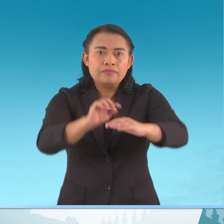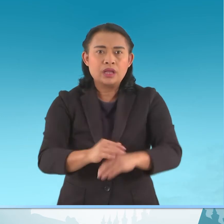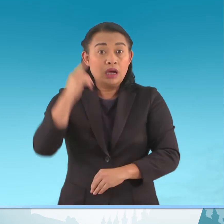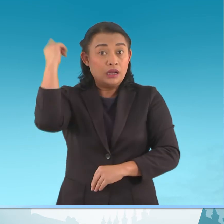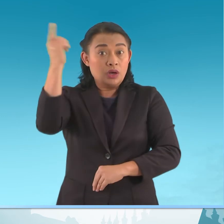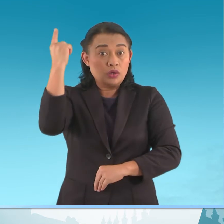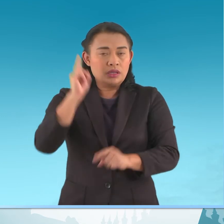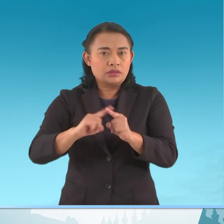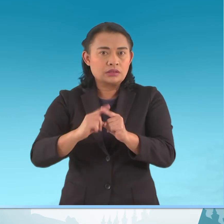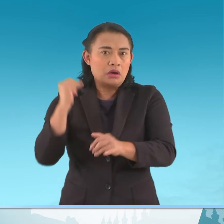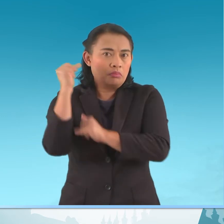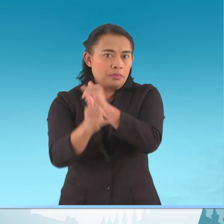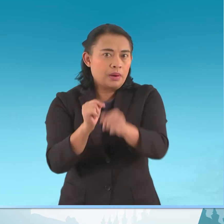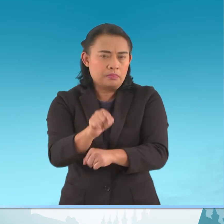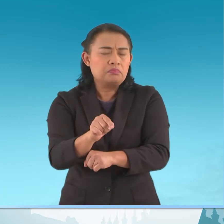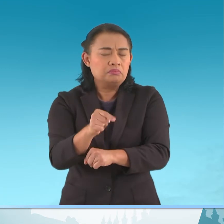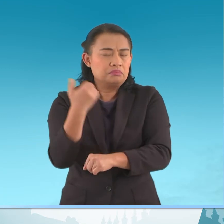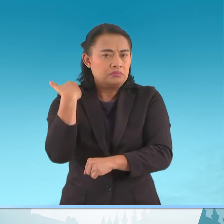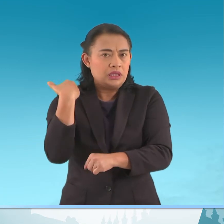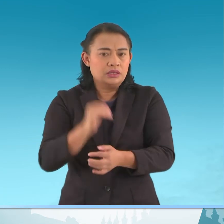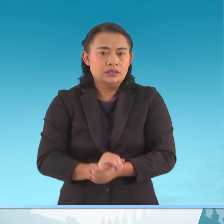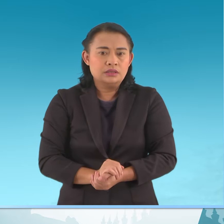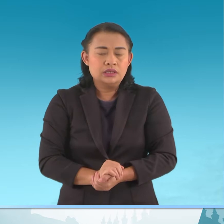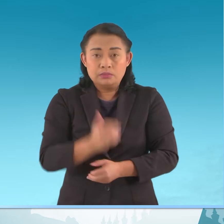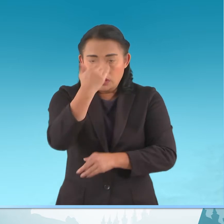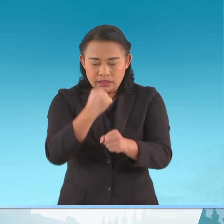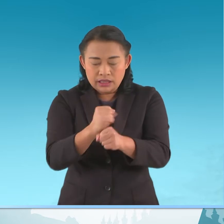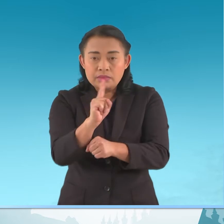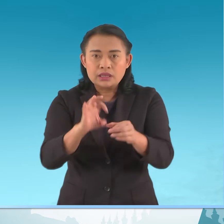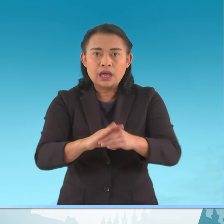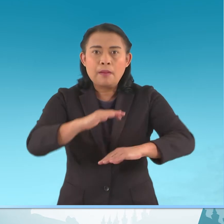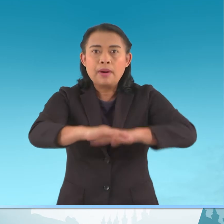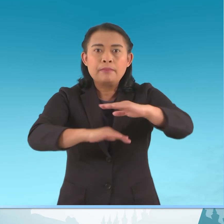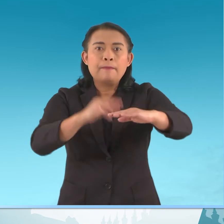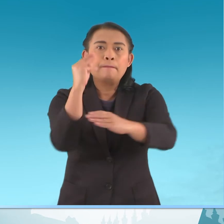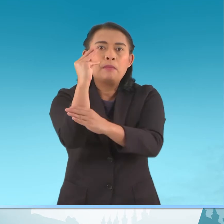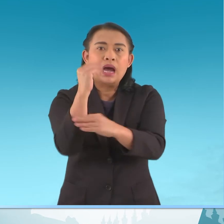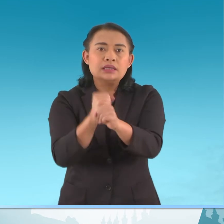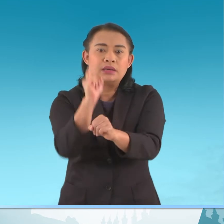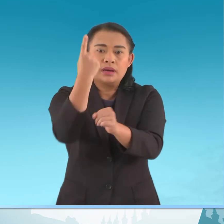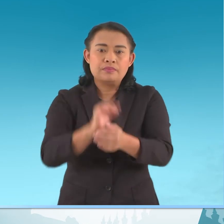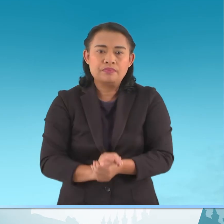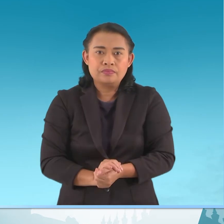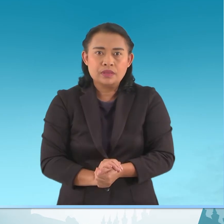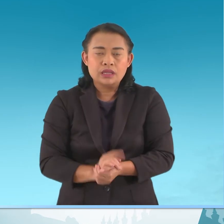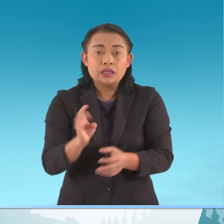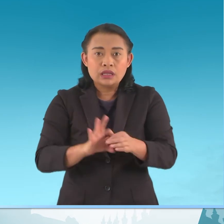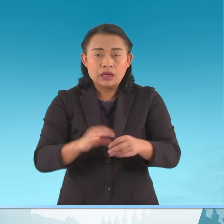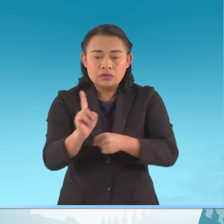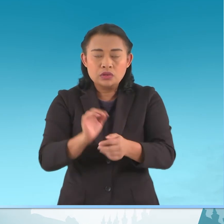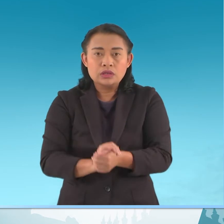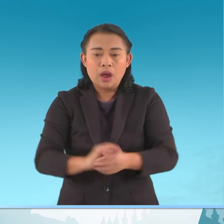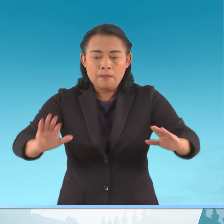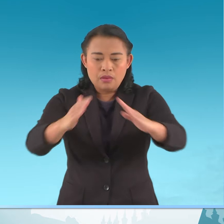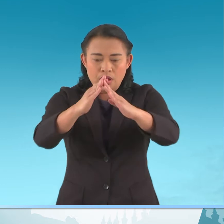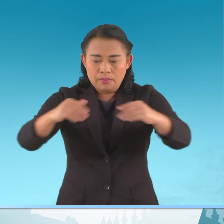น่าจะเป็นที่ท่องเที่ยวที่ได้รับความนิยมพอสมควรนะครับเพราะว่ามีการสร้างบันไดไม้ที่ดูแข็งแรงขึ้นใหม่มีการล้อมรั้วรอบขอบชิด